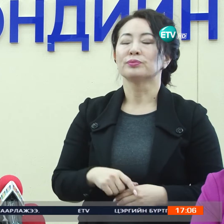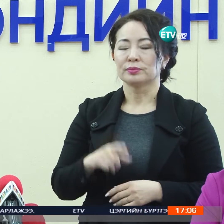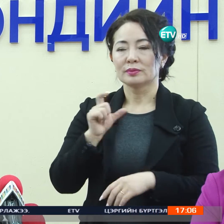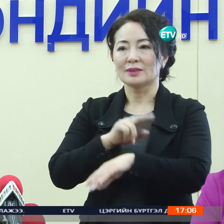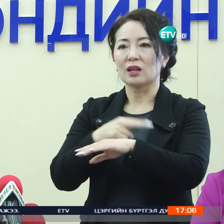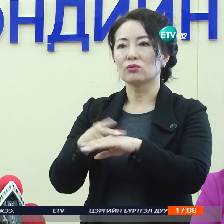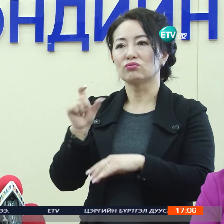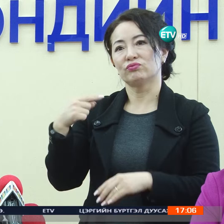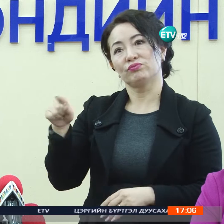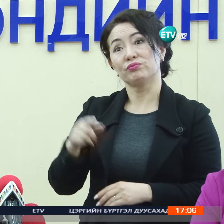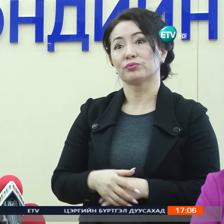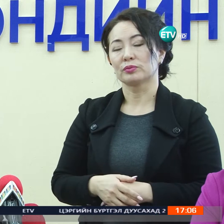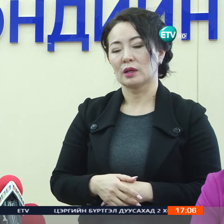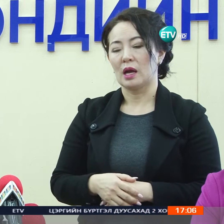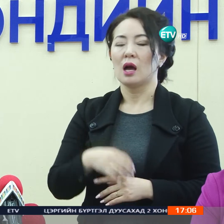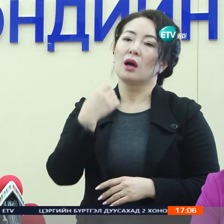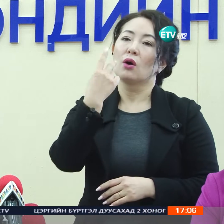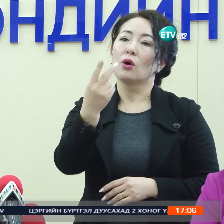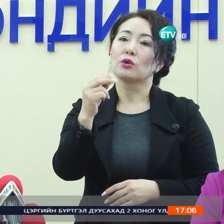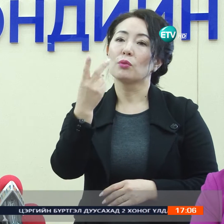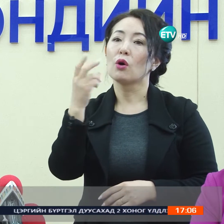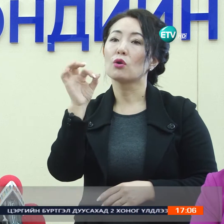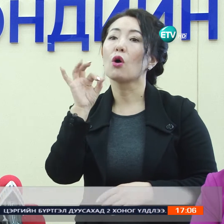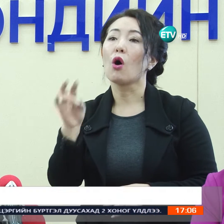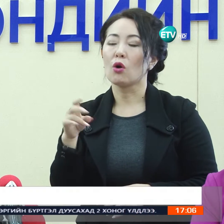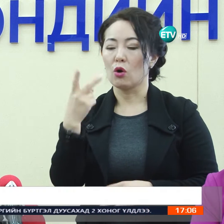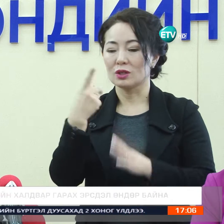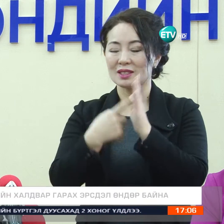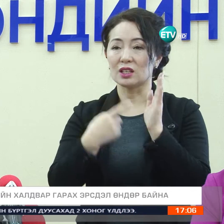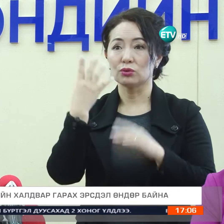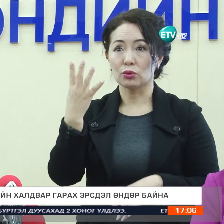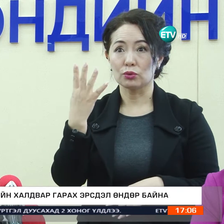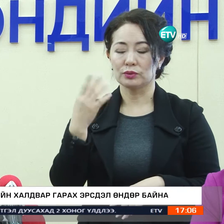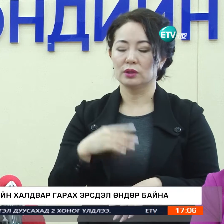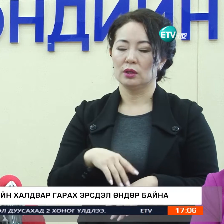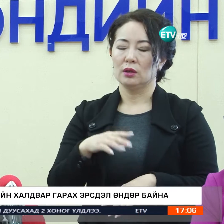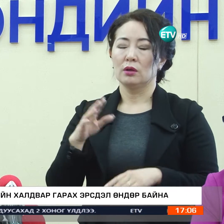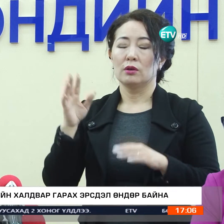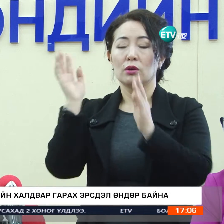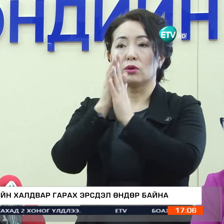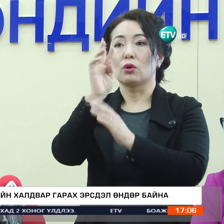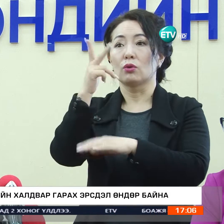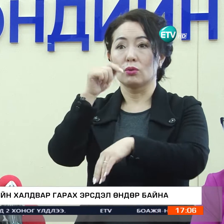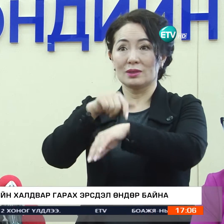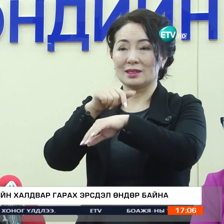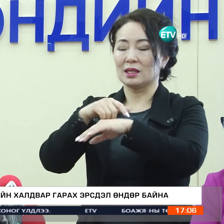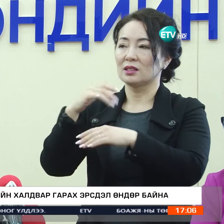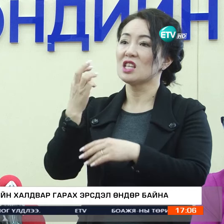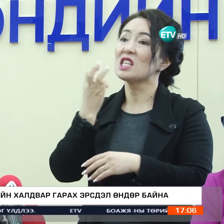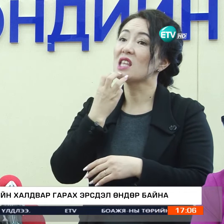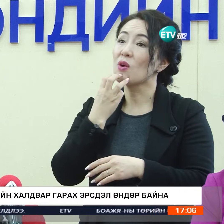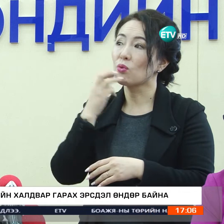байна. За 2020 оны 2-р сарын 4-ний 23 цагт Сөүл Улаанбаатар